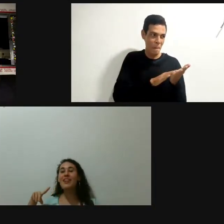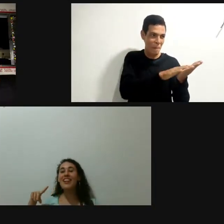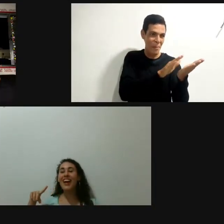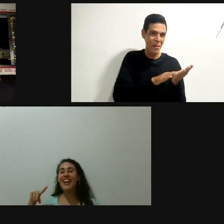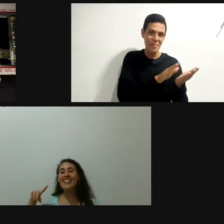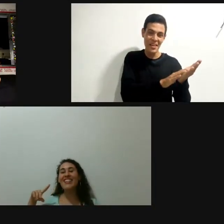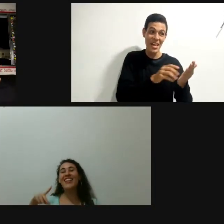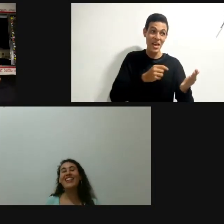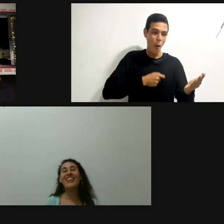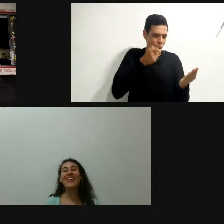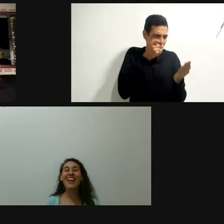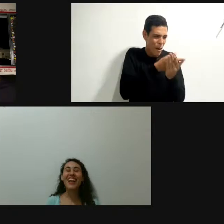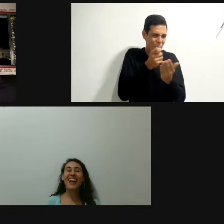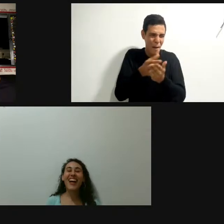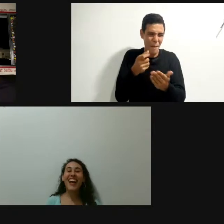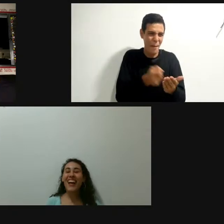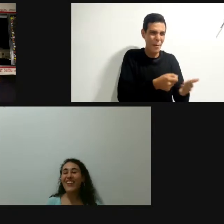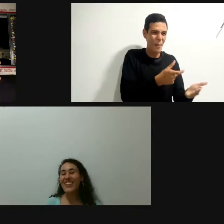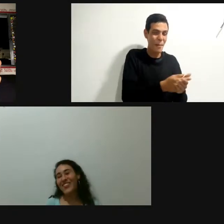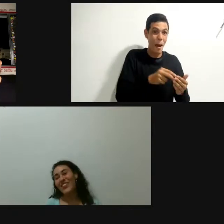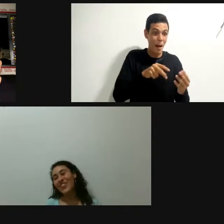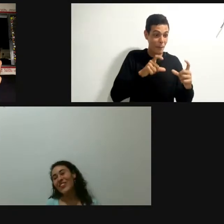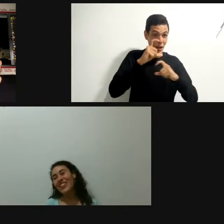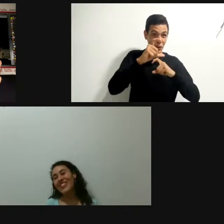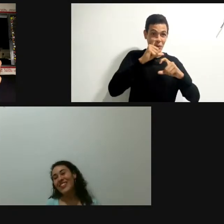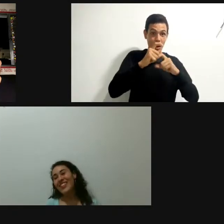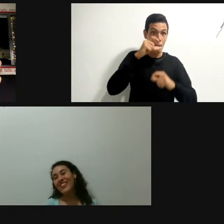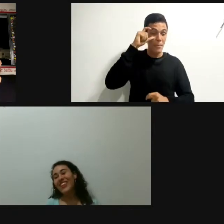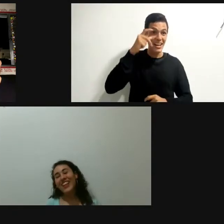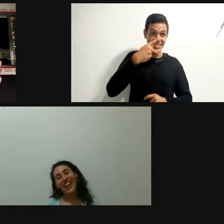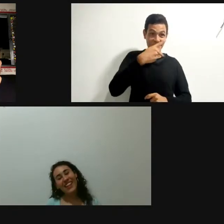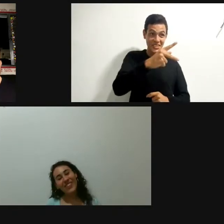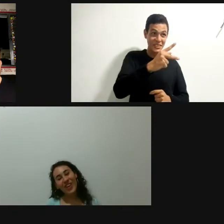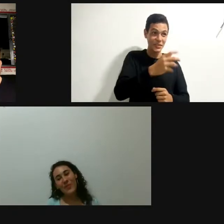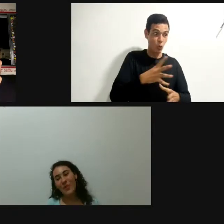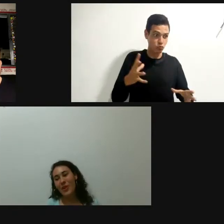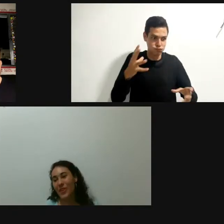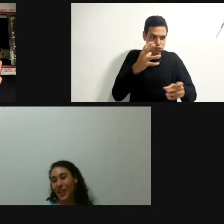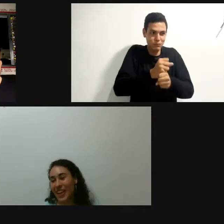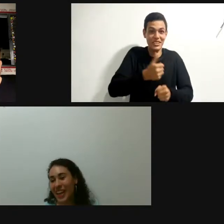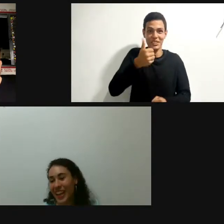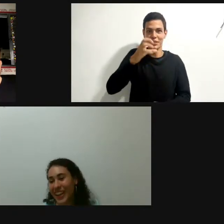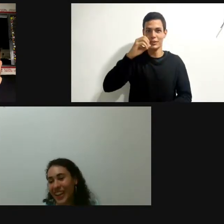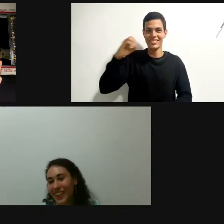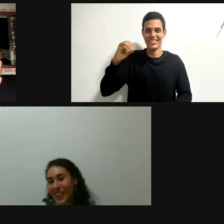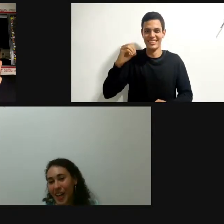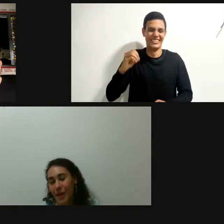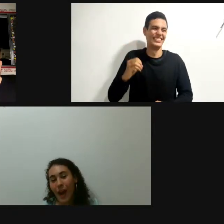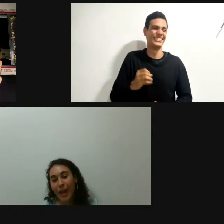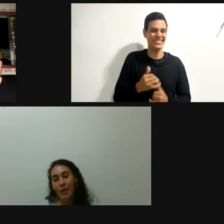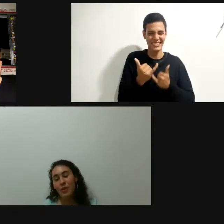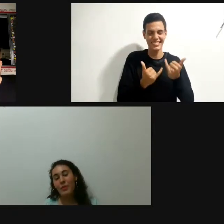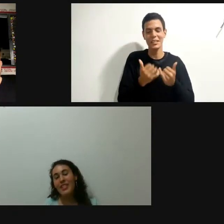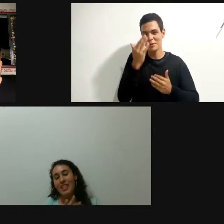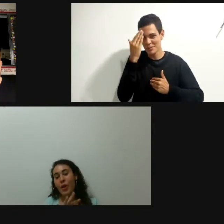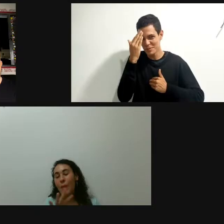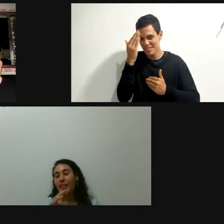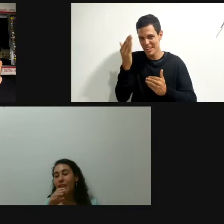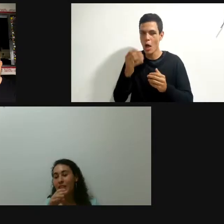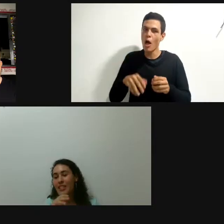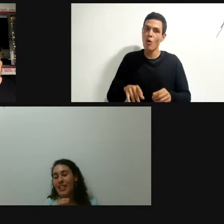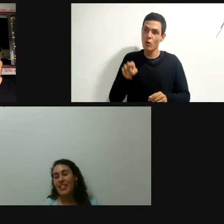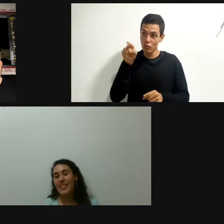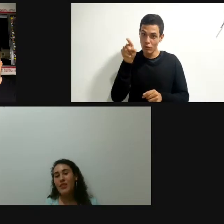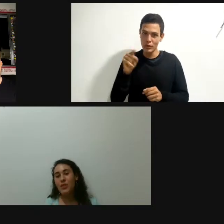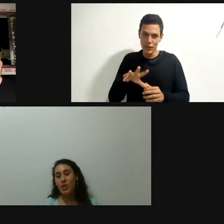100 mangás. Eu achei muito bonitinho. Obrigada pelo apoio, Lorena. Mas não precisa comprar